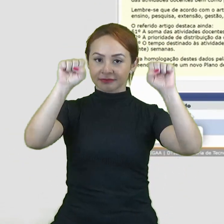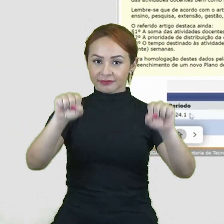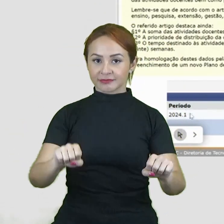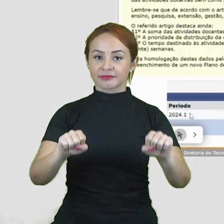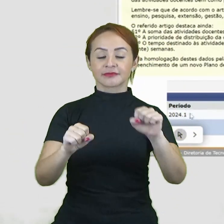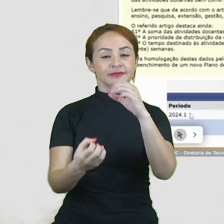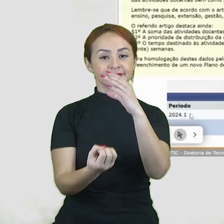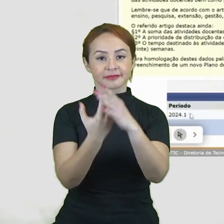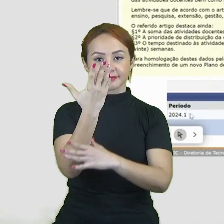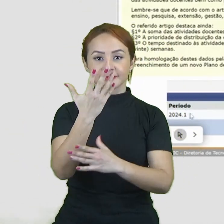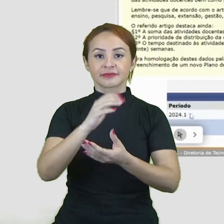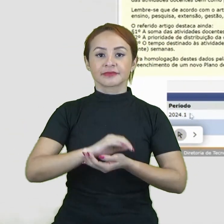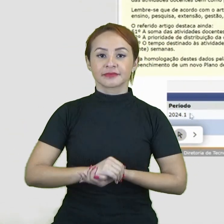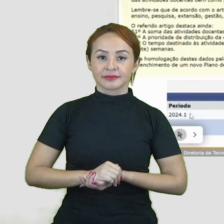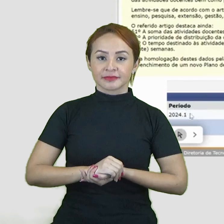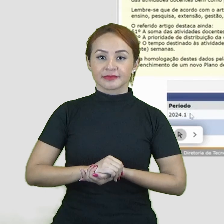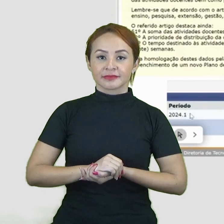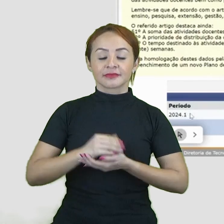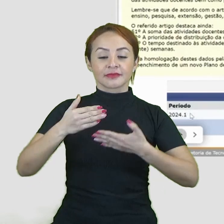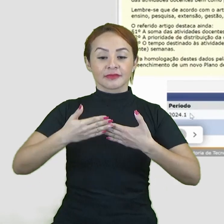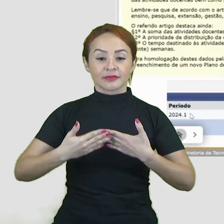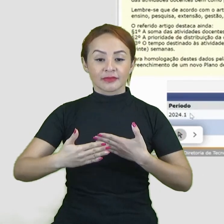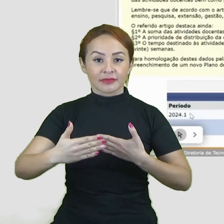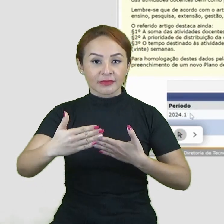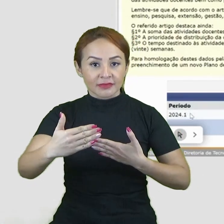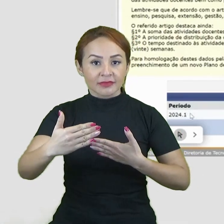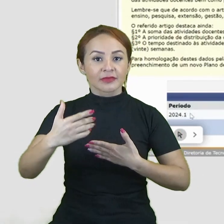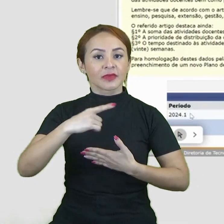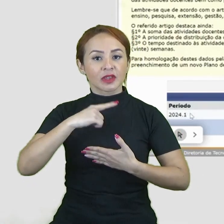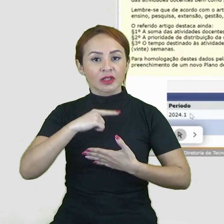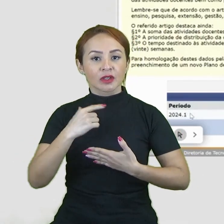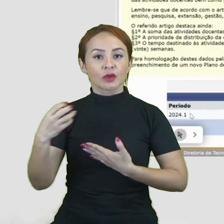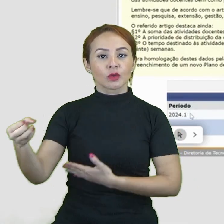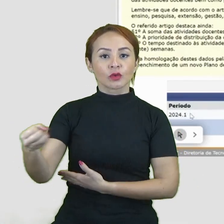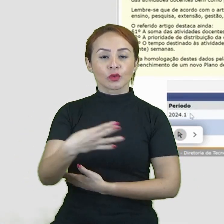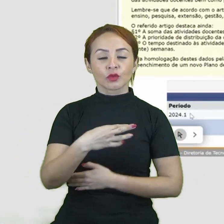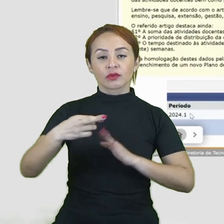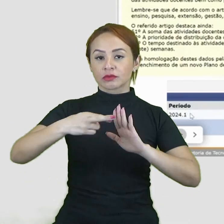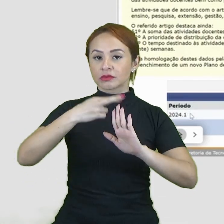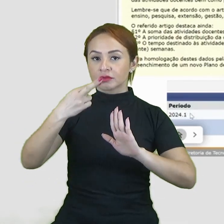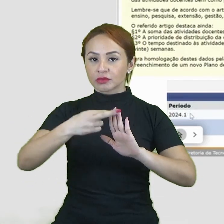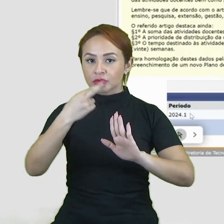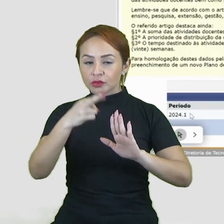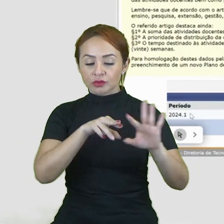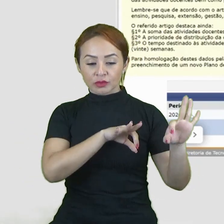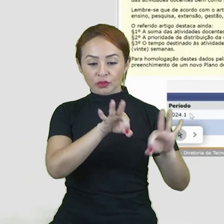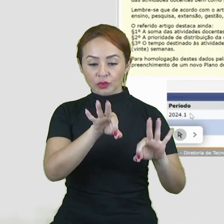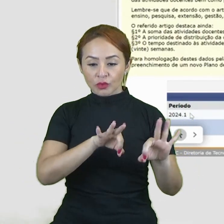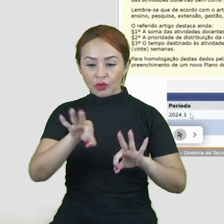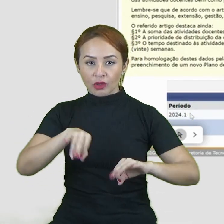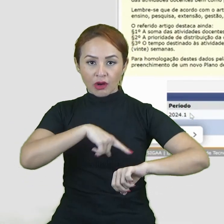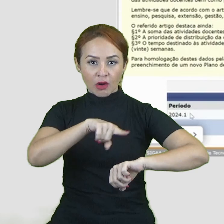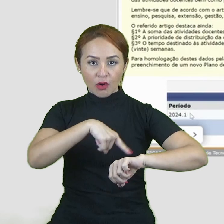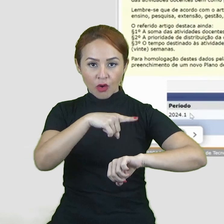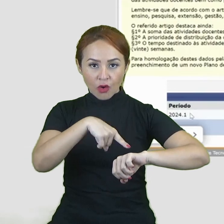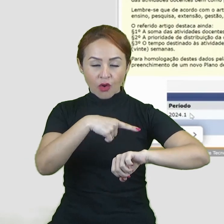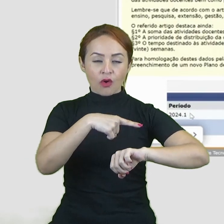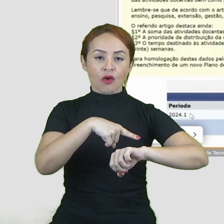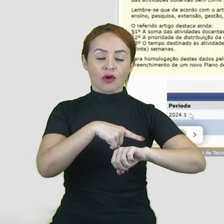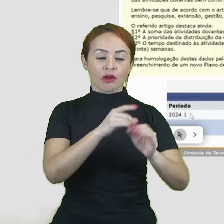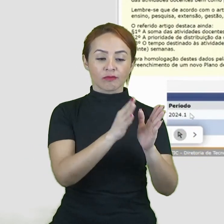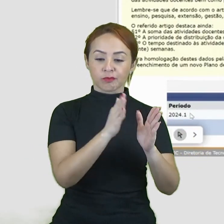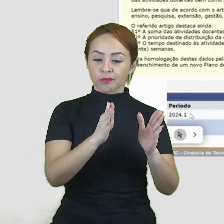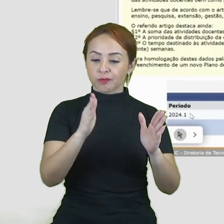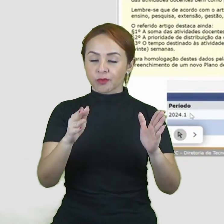o sistema ele foi pensado. A partir do momento que nós tivermos uma nova resolução de distribuição de carga